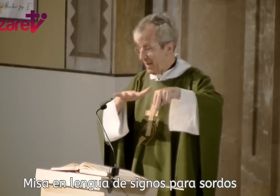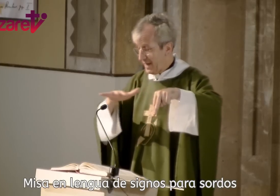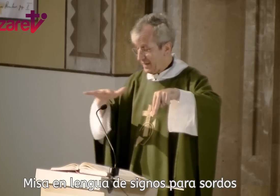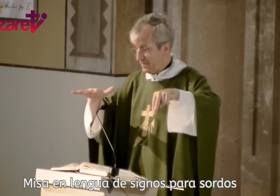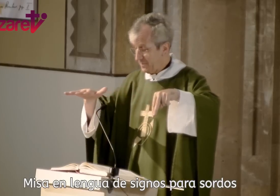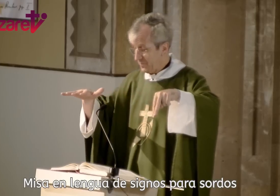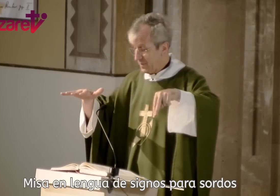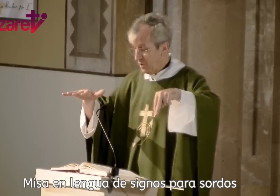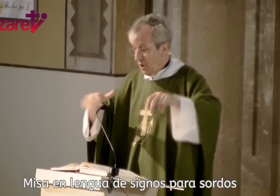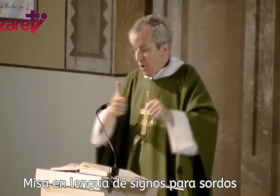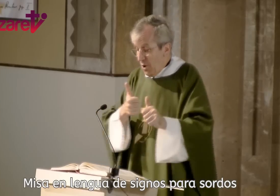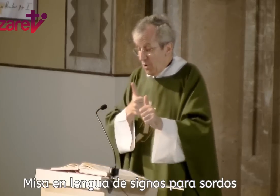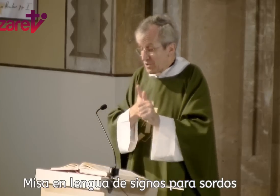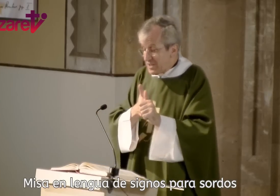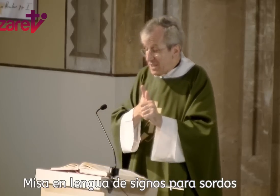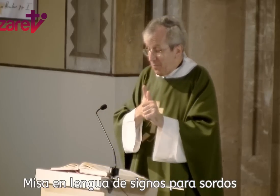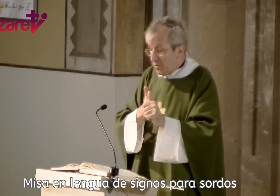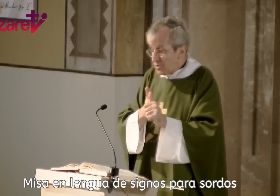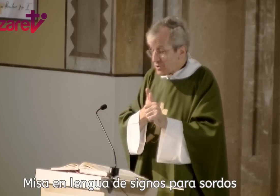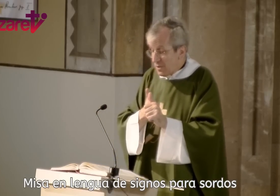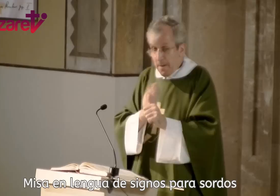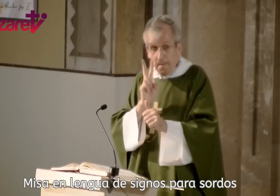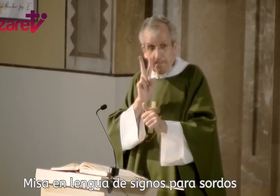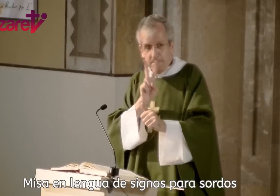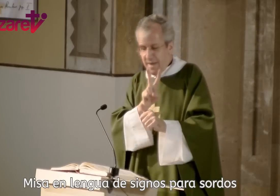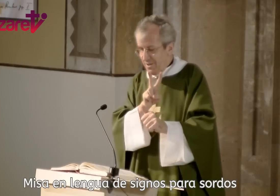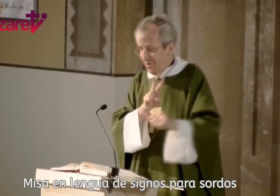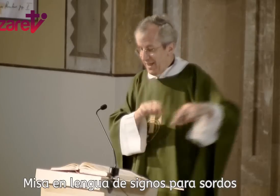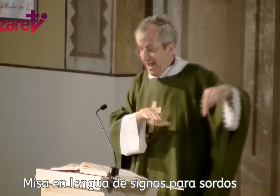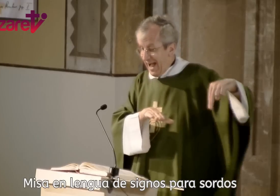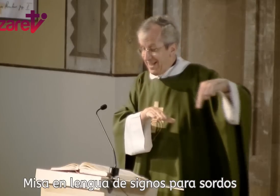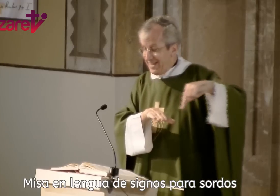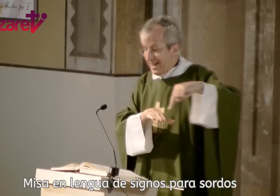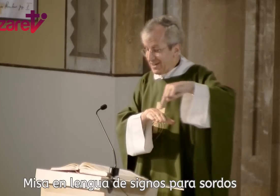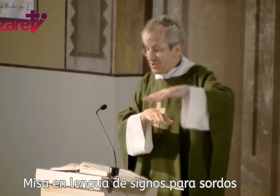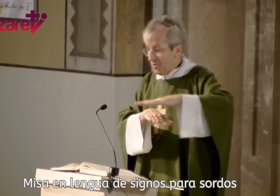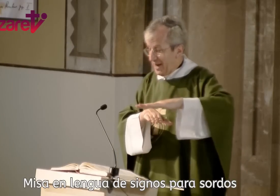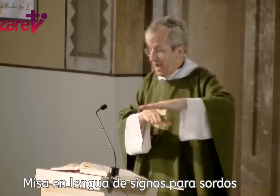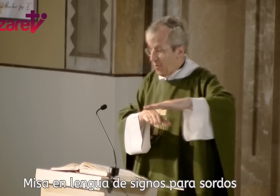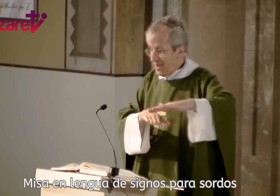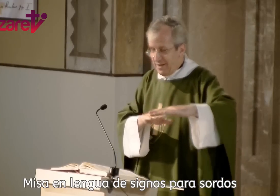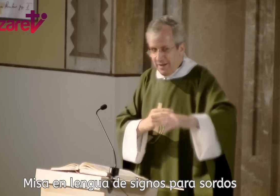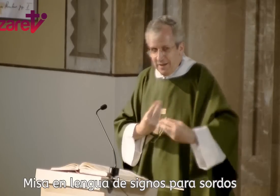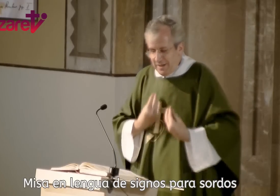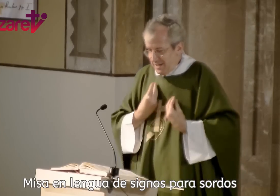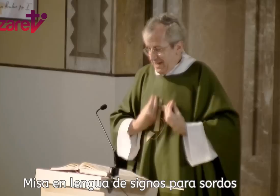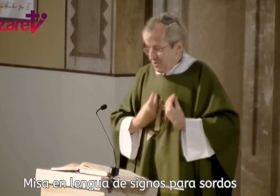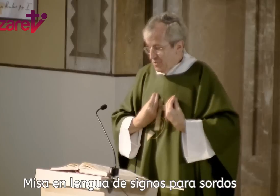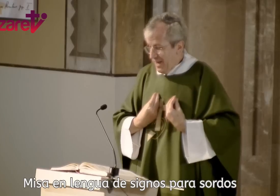mar. Los discípulos, viéndole andar sobre el agua, se